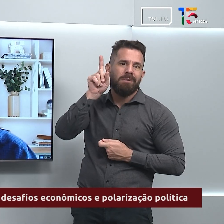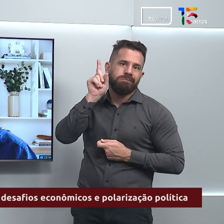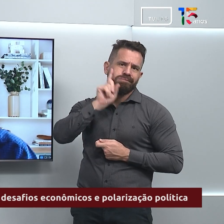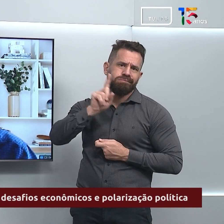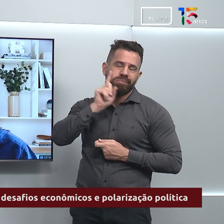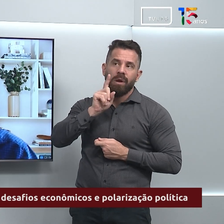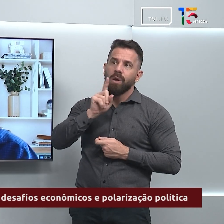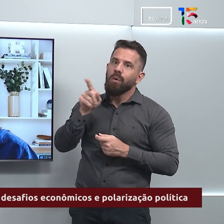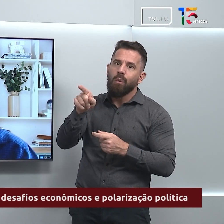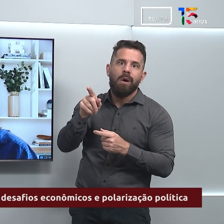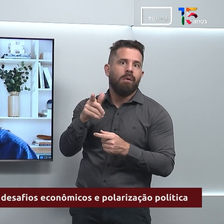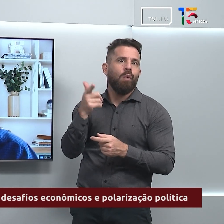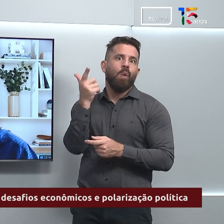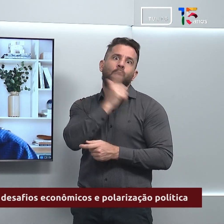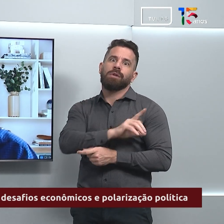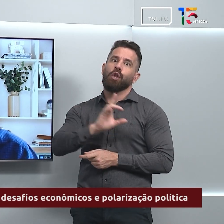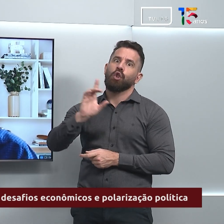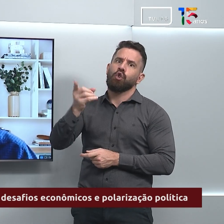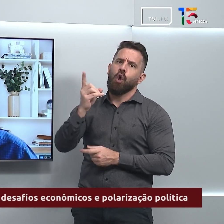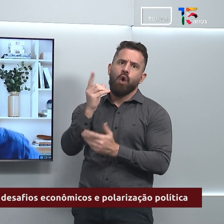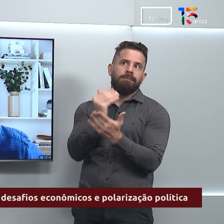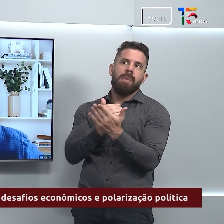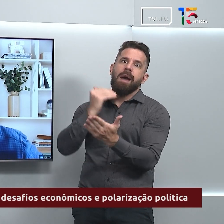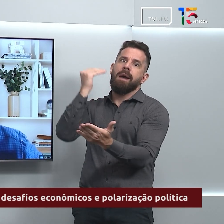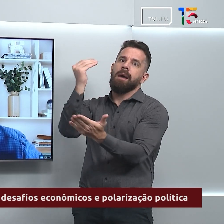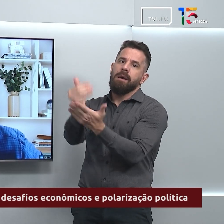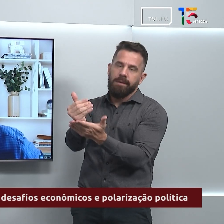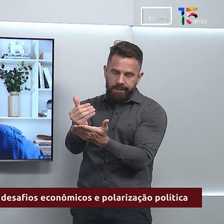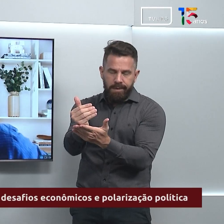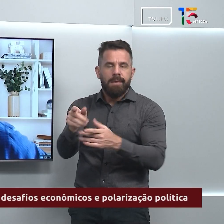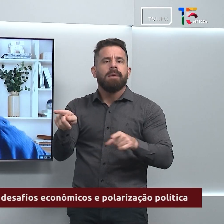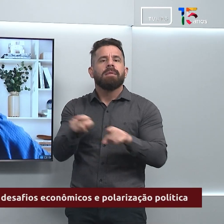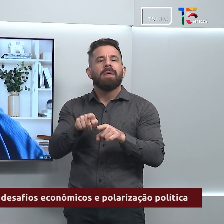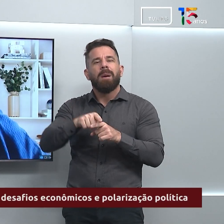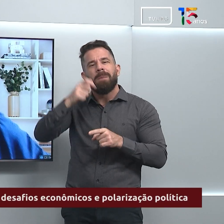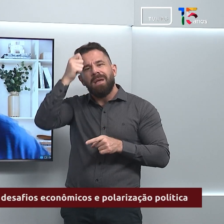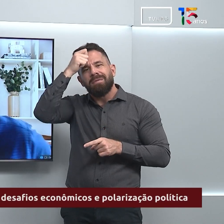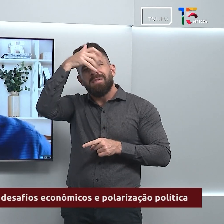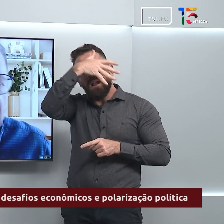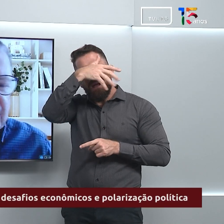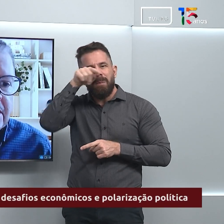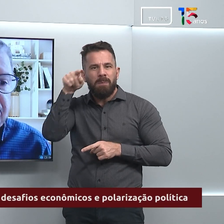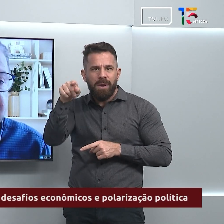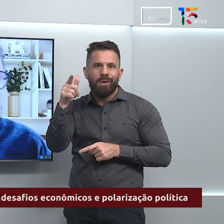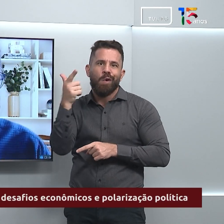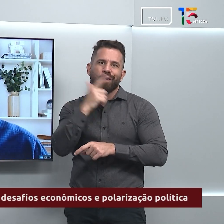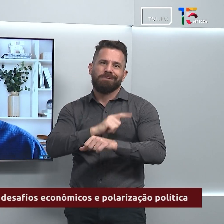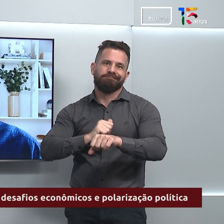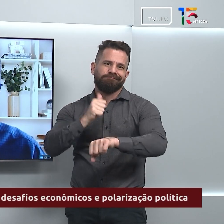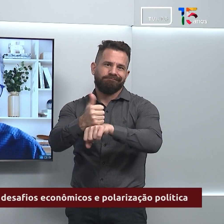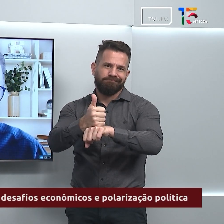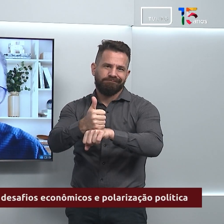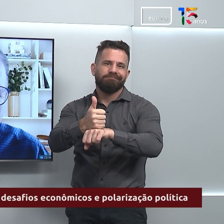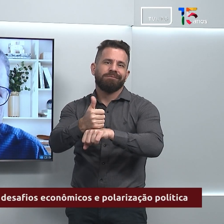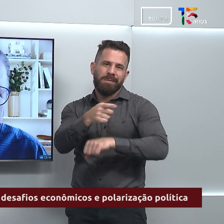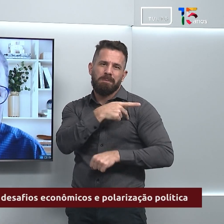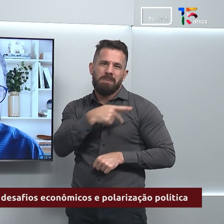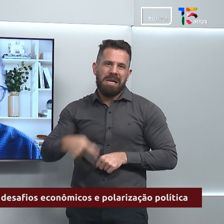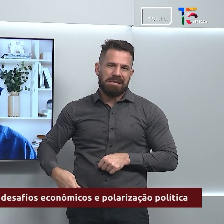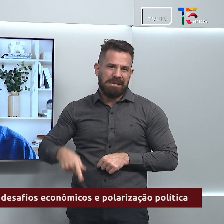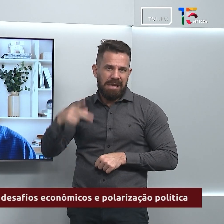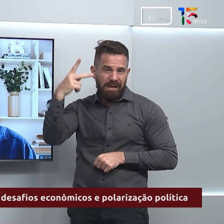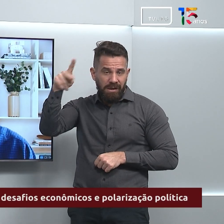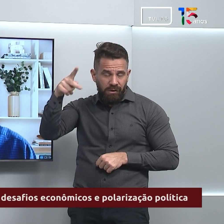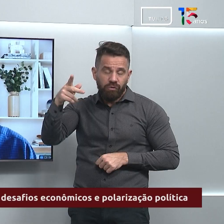dólar, além agora da eleição do Trump, que com as políticas anunciadas deve valorizar ainda mais